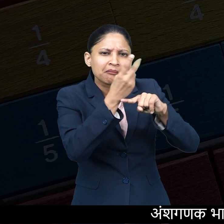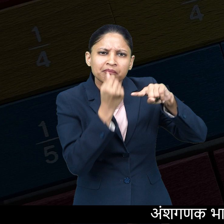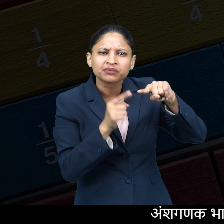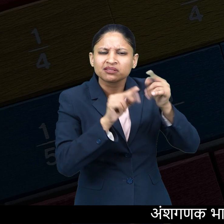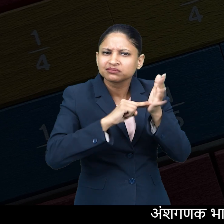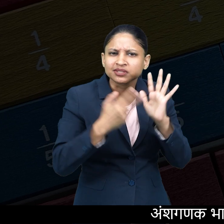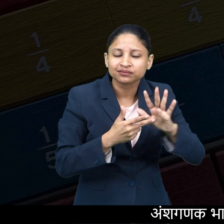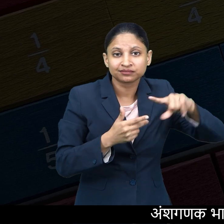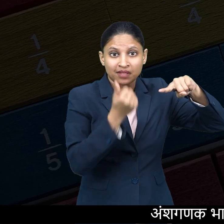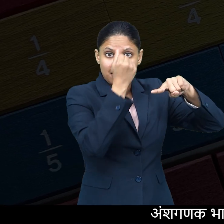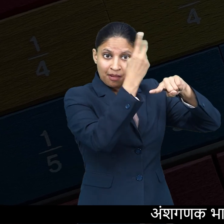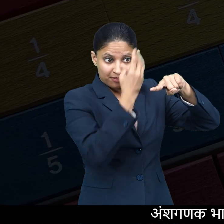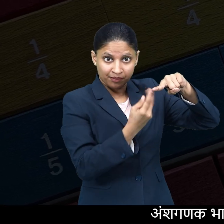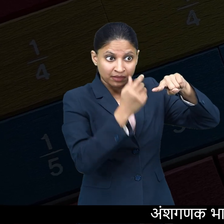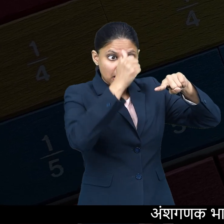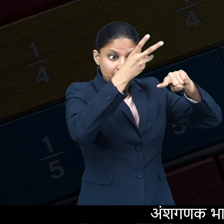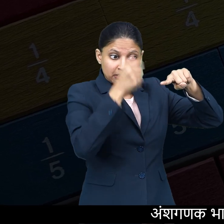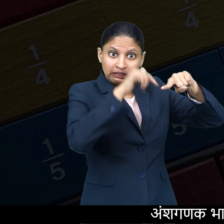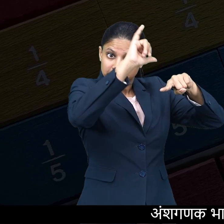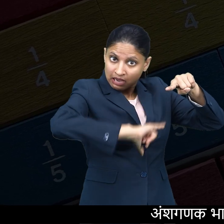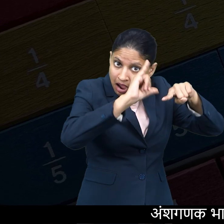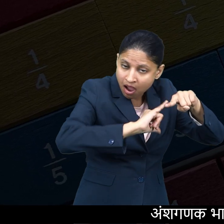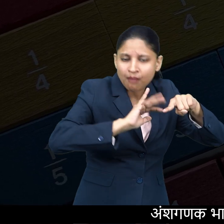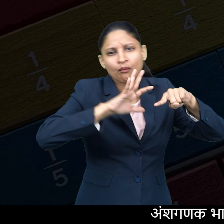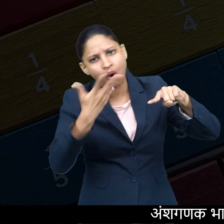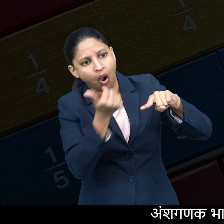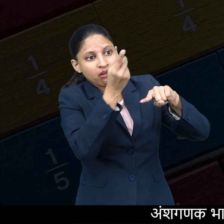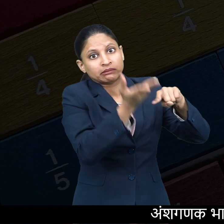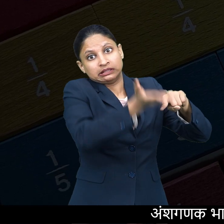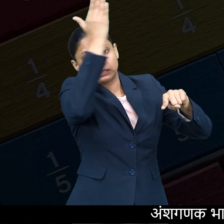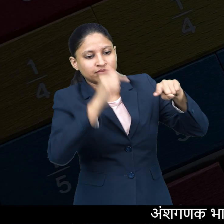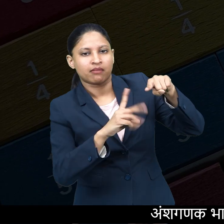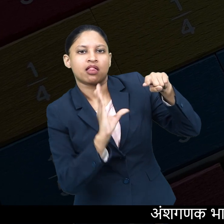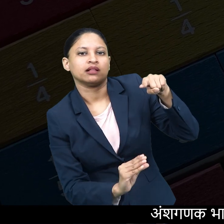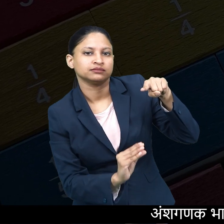अंशगणक भाजक के समान या उससे बड़ा होता है।